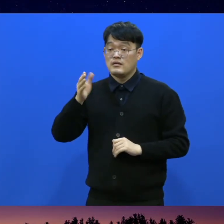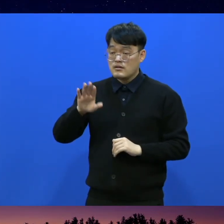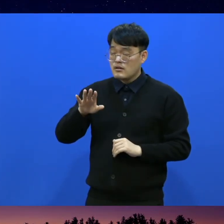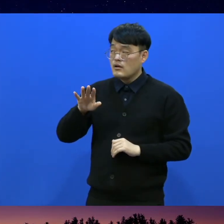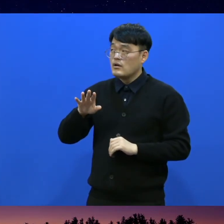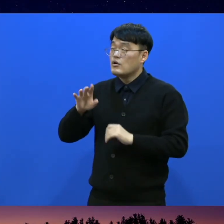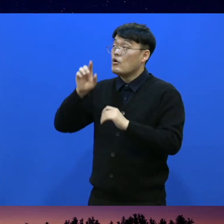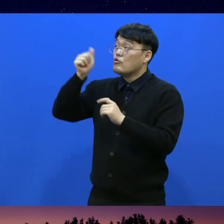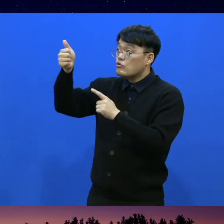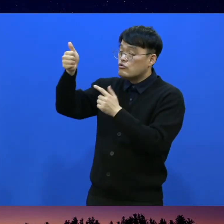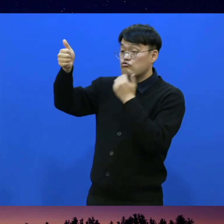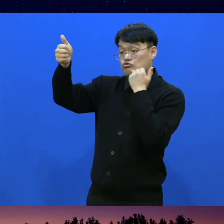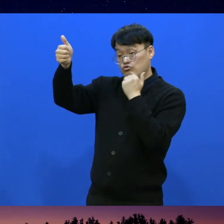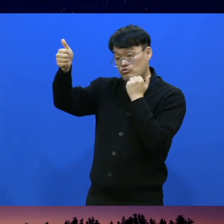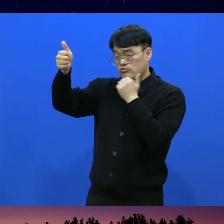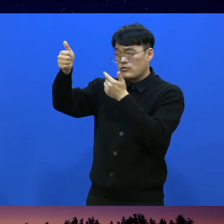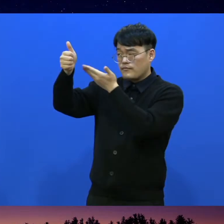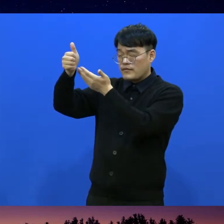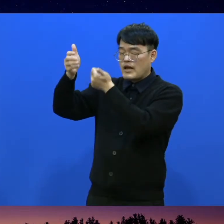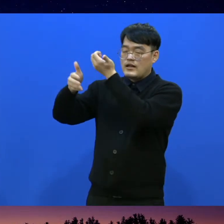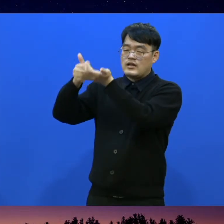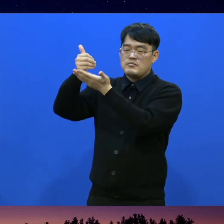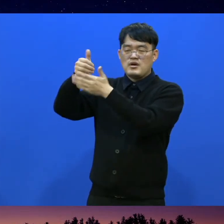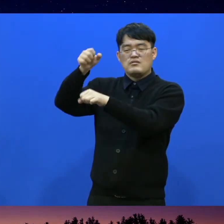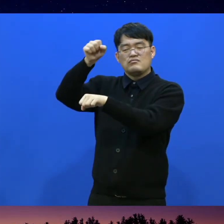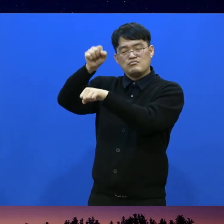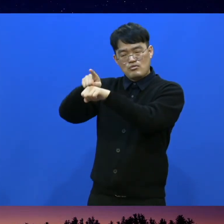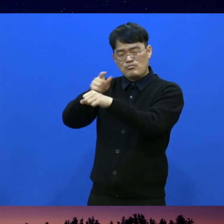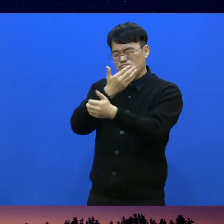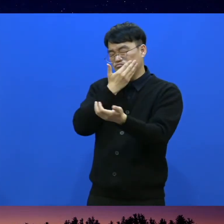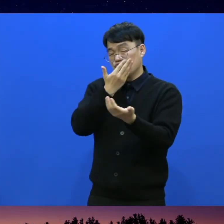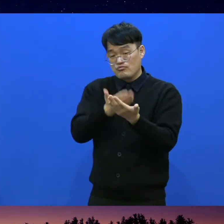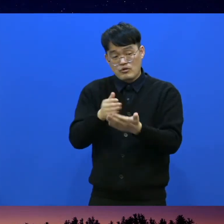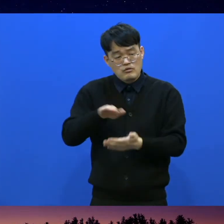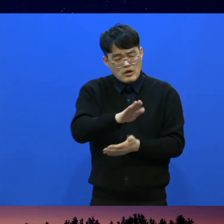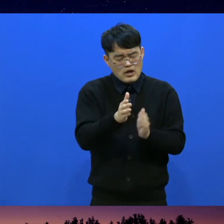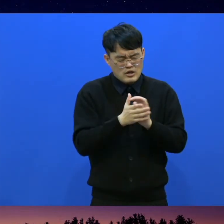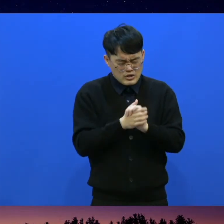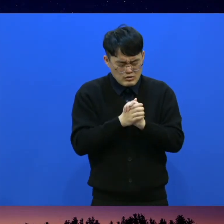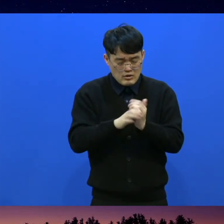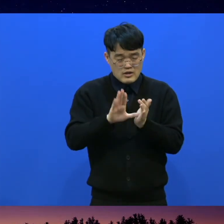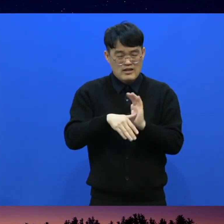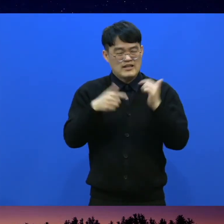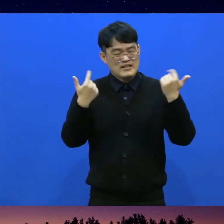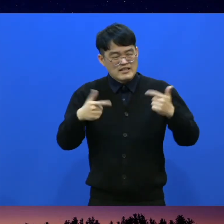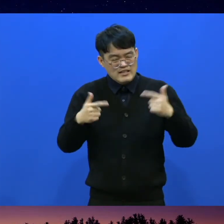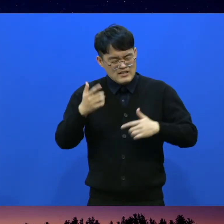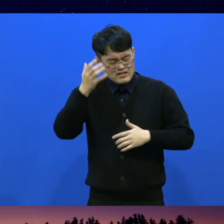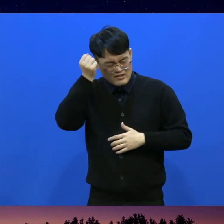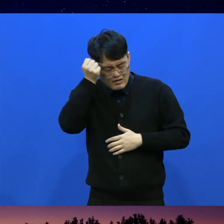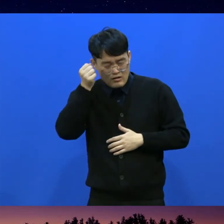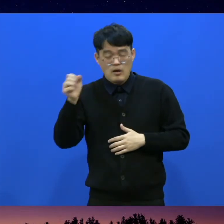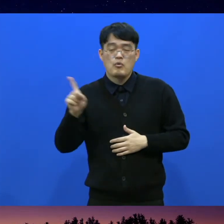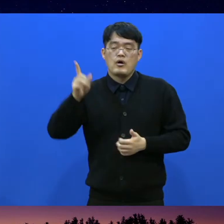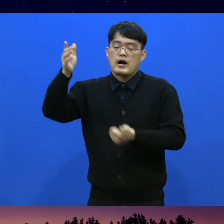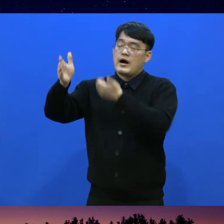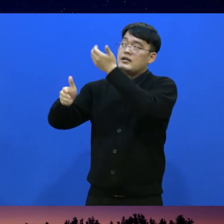중요한 것은 하나님의 성품이라고 하는 것입니다. 기도에서 늘 우리가 놓치지 말아야 될 것은 하나님의